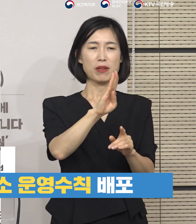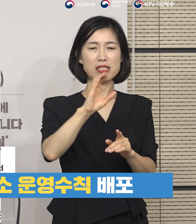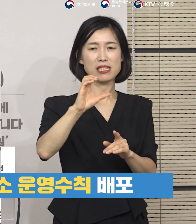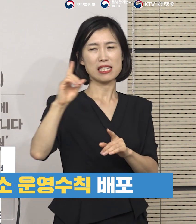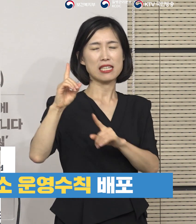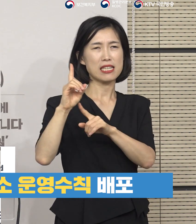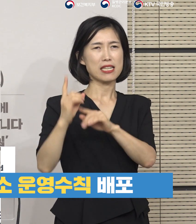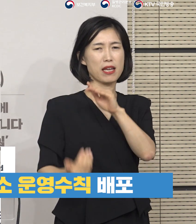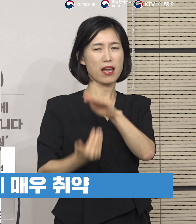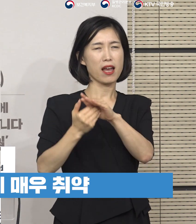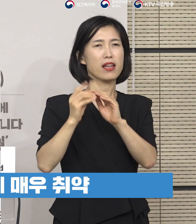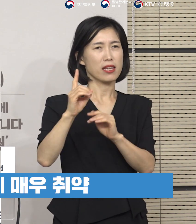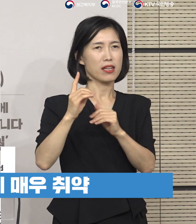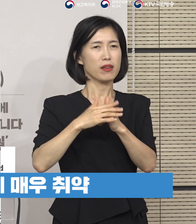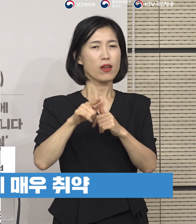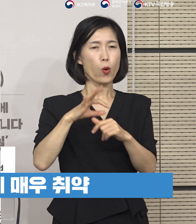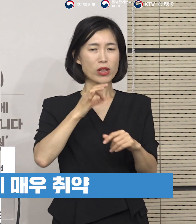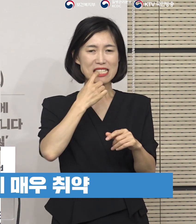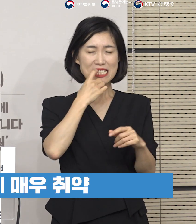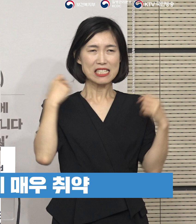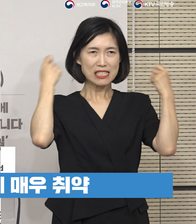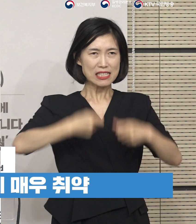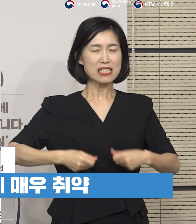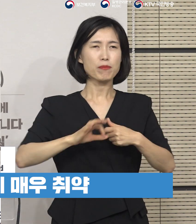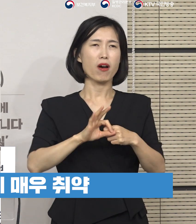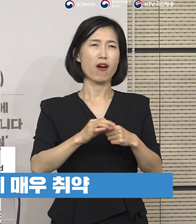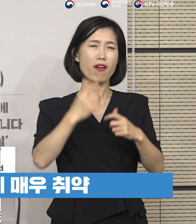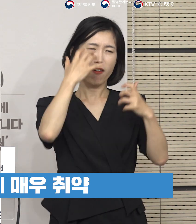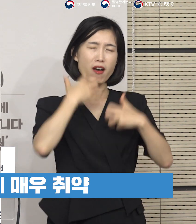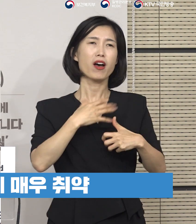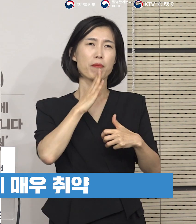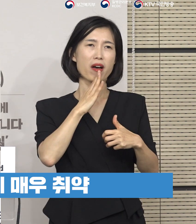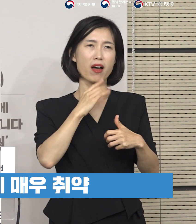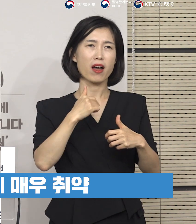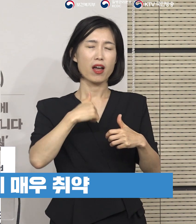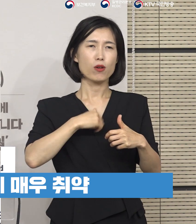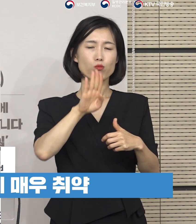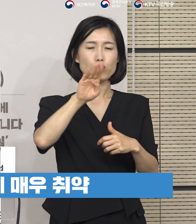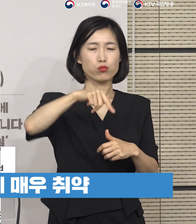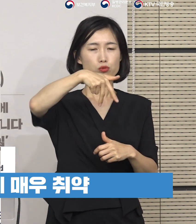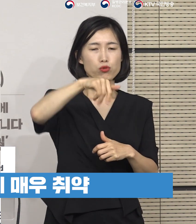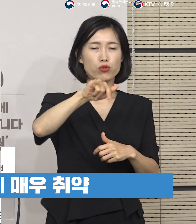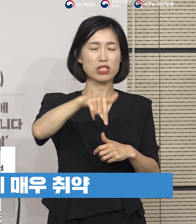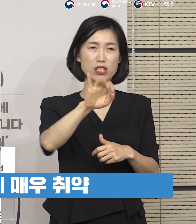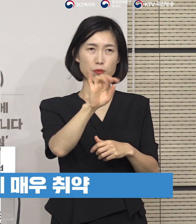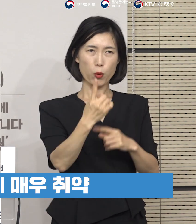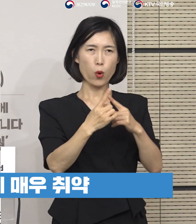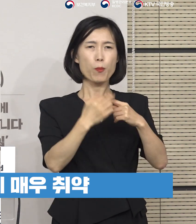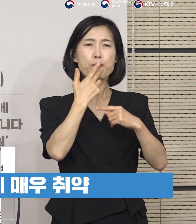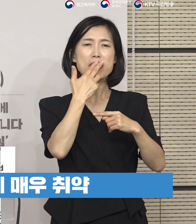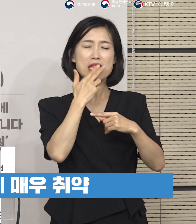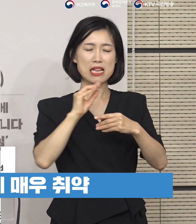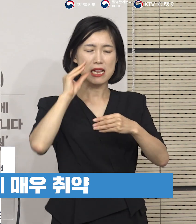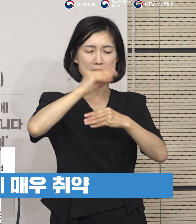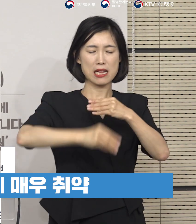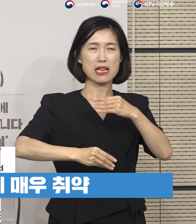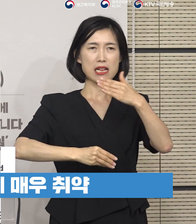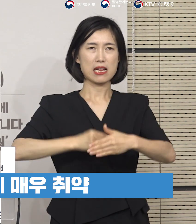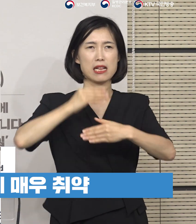경우에 방호복이 매우 더울 수밖에 없습니다. 이 부직포하고 필름이 합지된